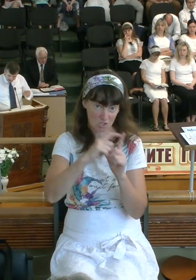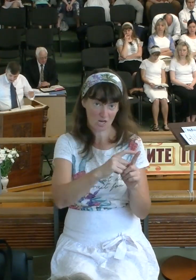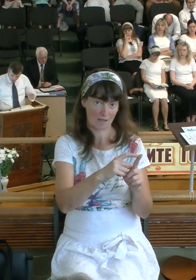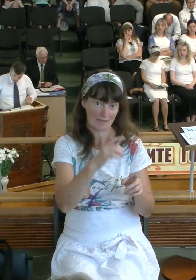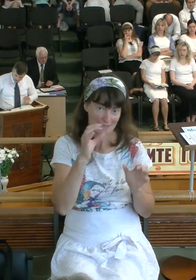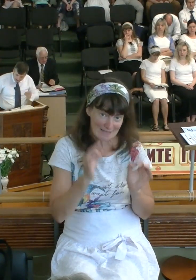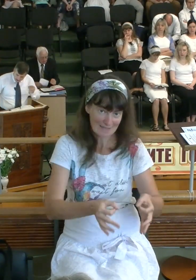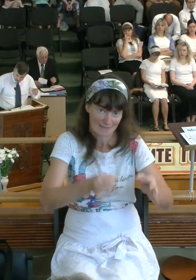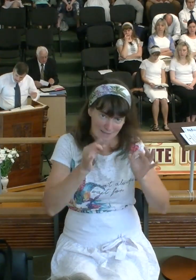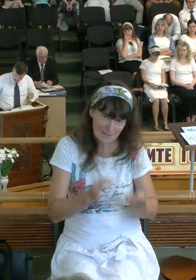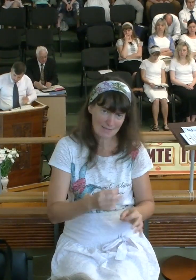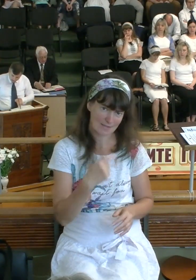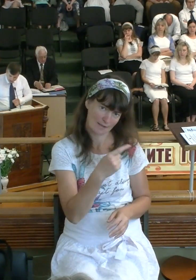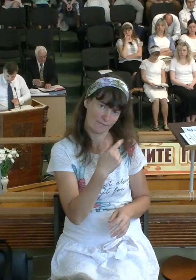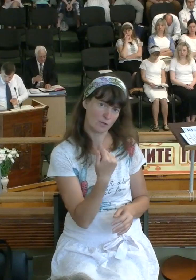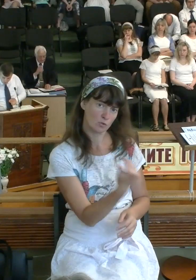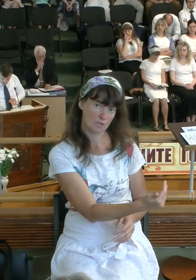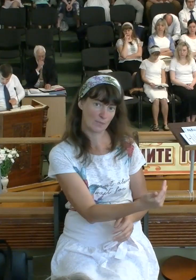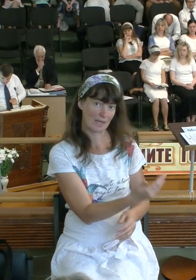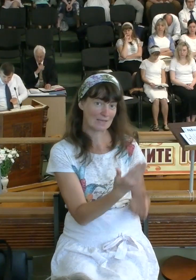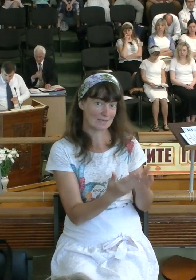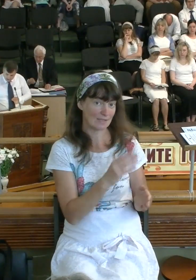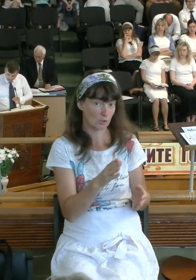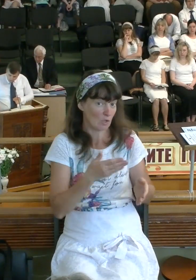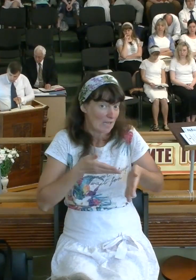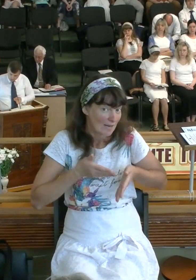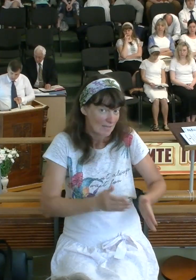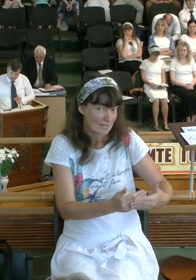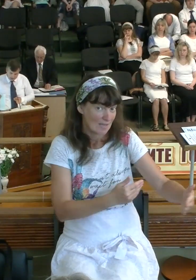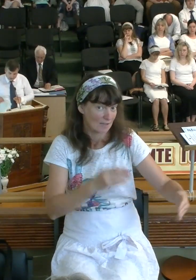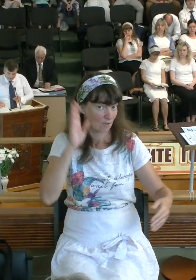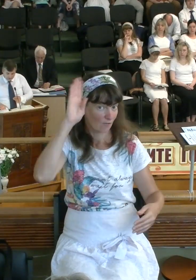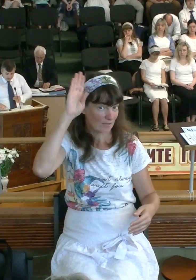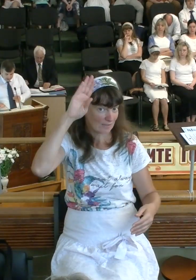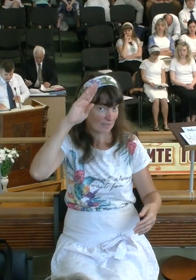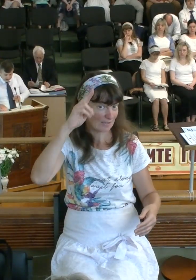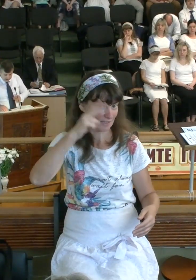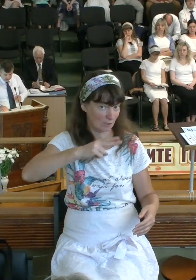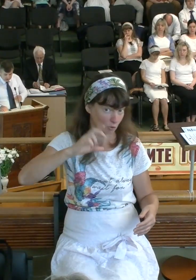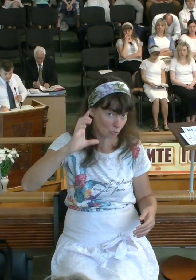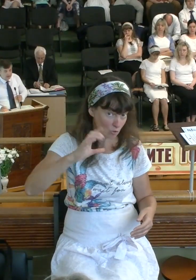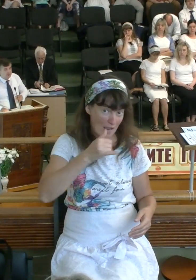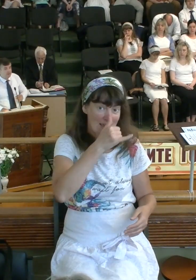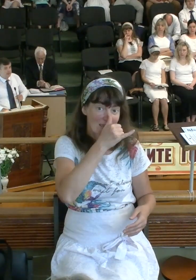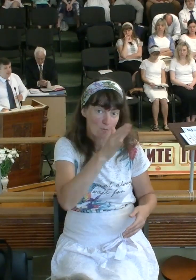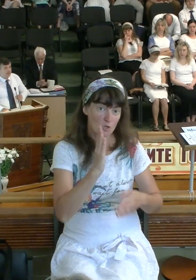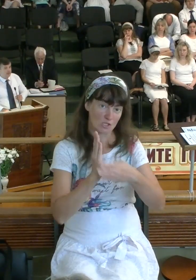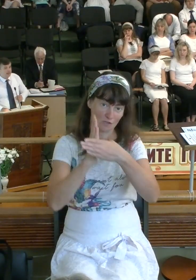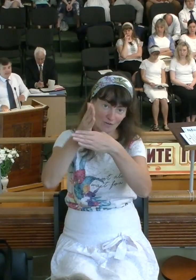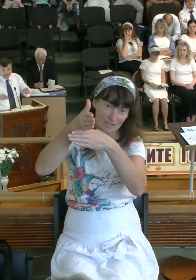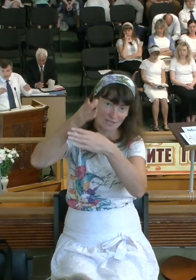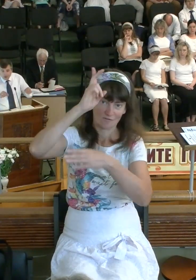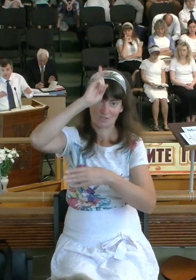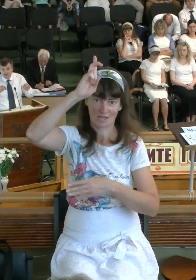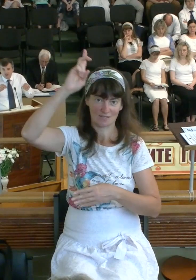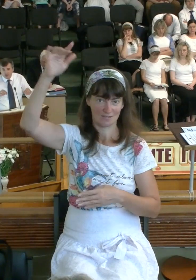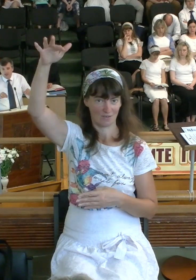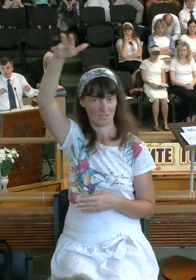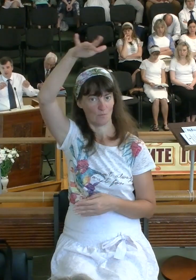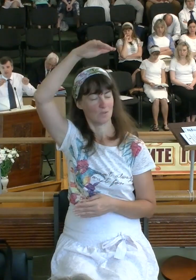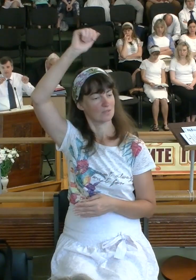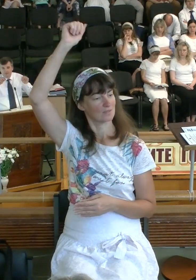тебе, если кто не родится от воды и духа, не может войти в Царствие Небесное». Это одно